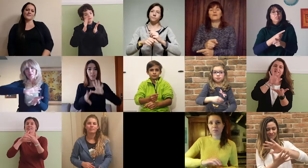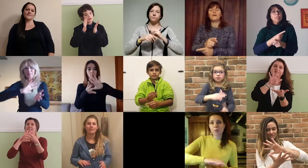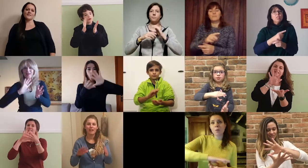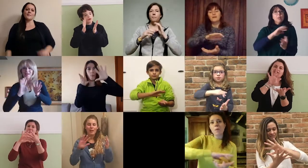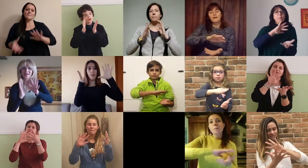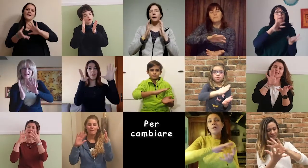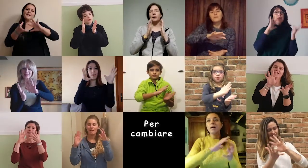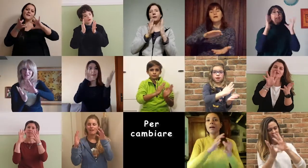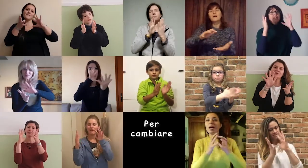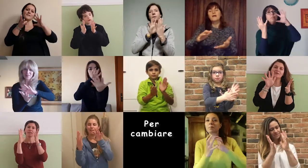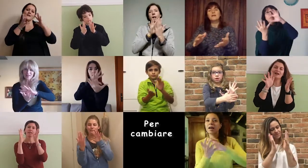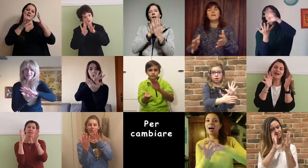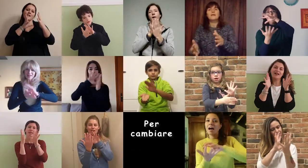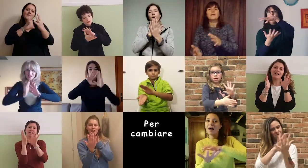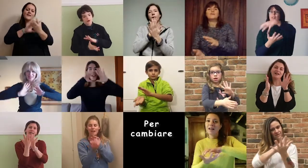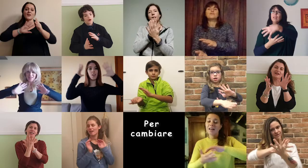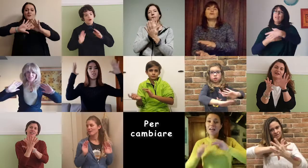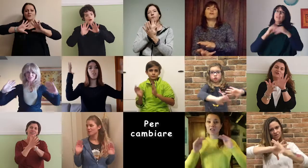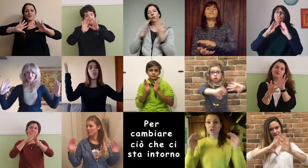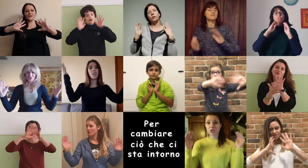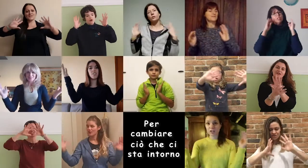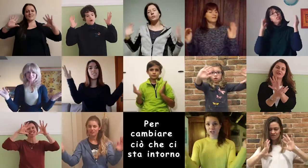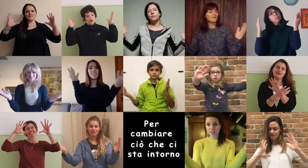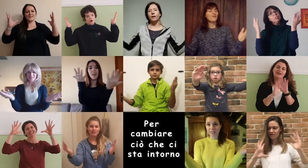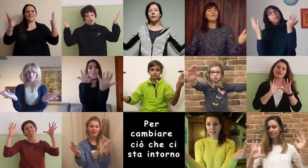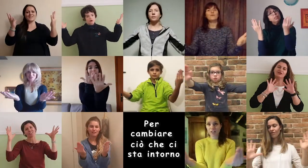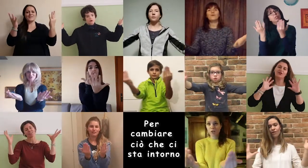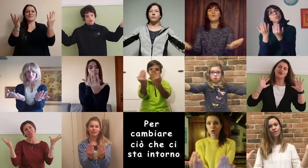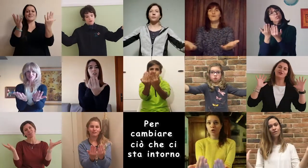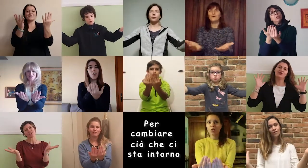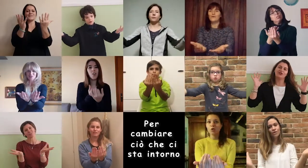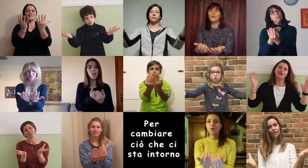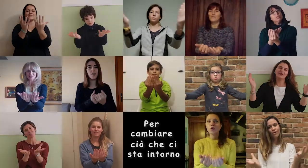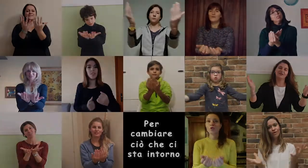per cambiare ciò che ci sta intorno.